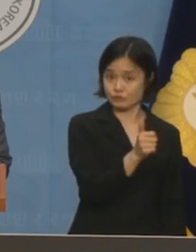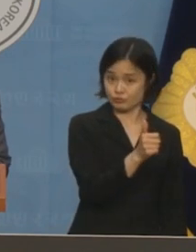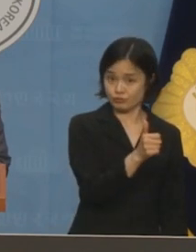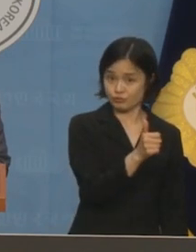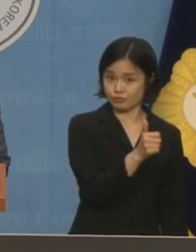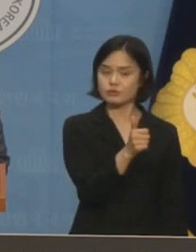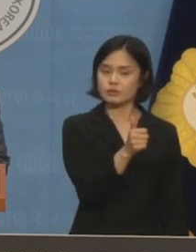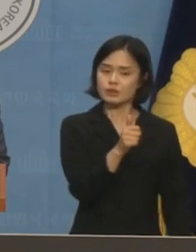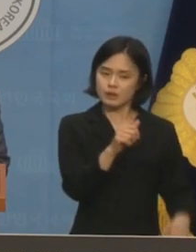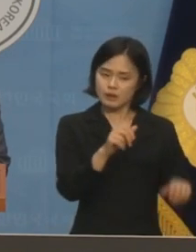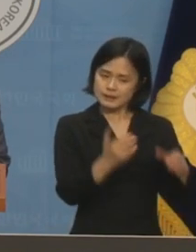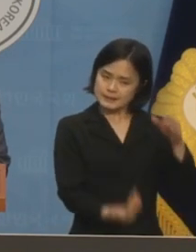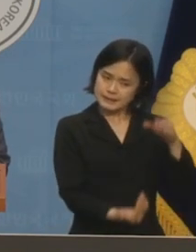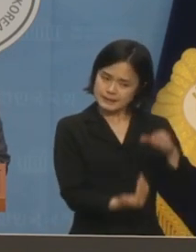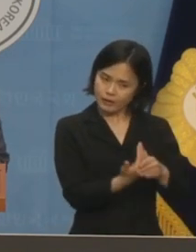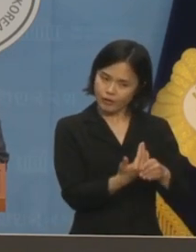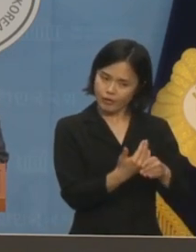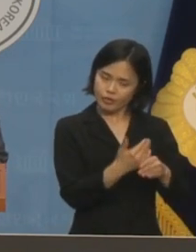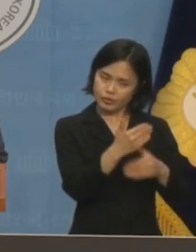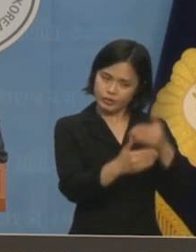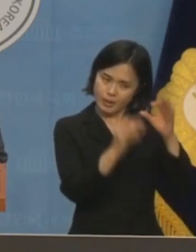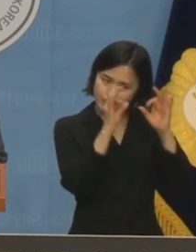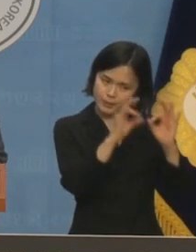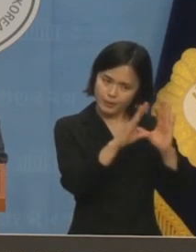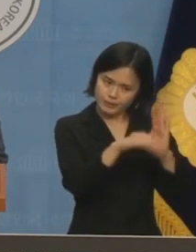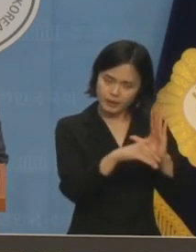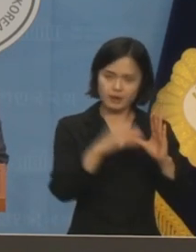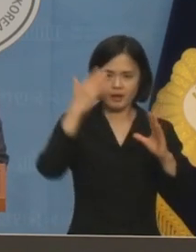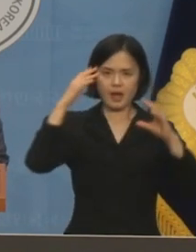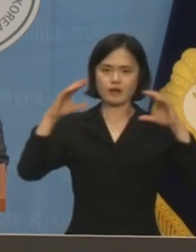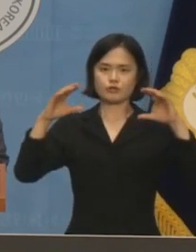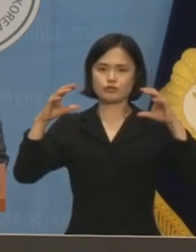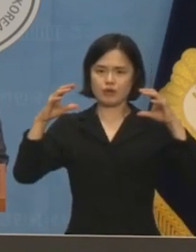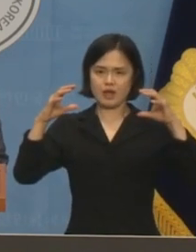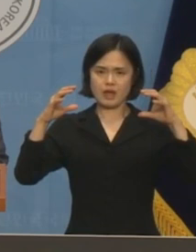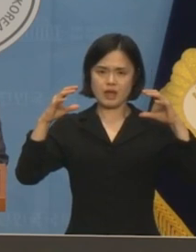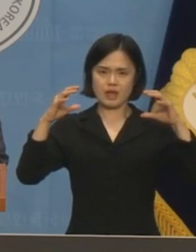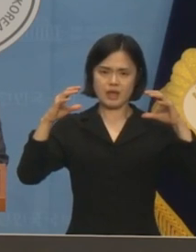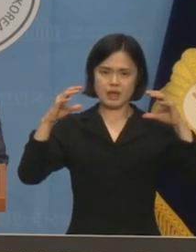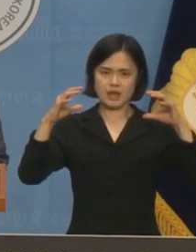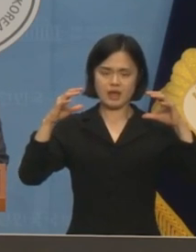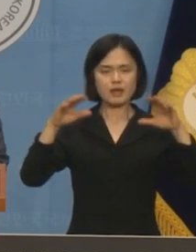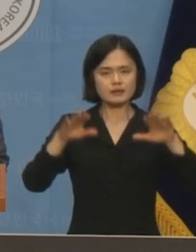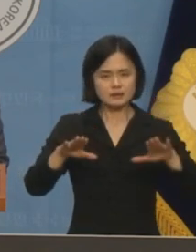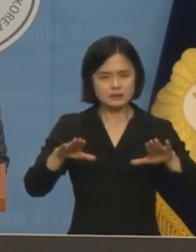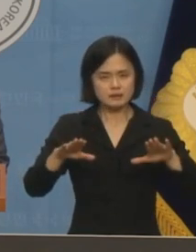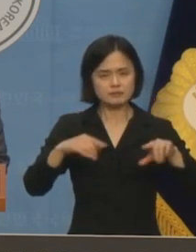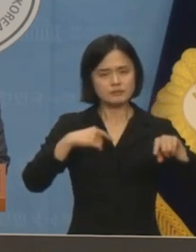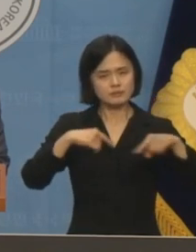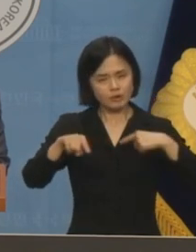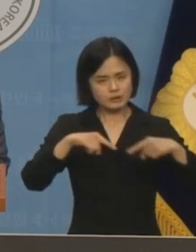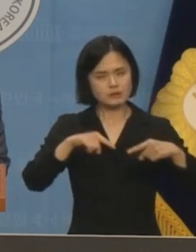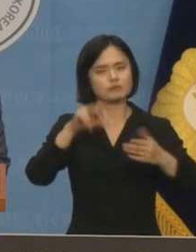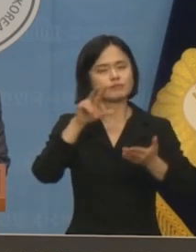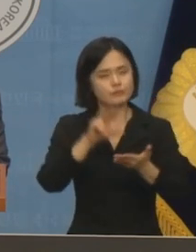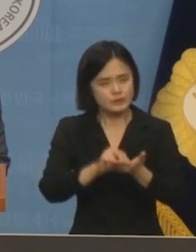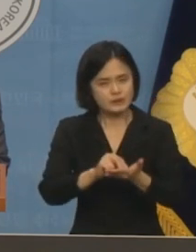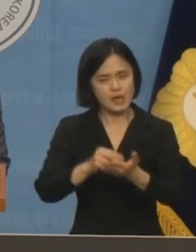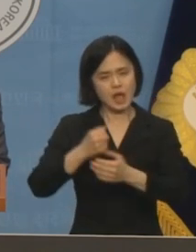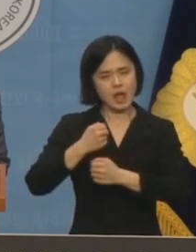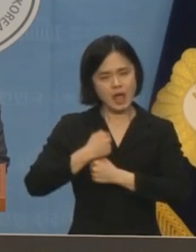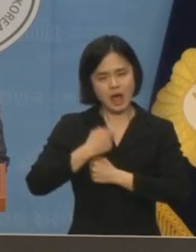하사 사건의 내용을 통해 대한민국의 총체적 부실, 총체적 안보 위기에 놓여 있음에